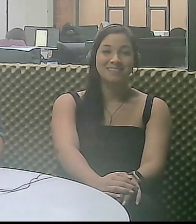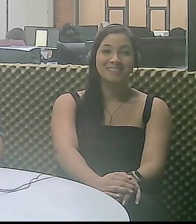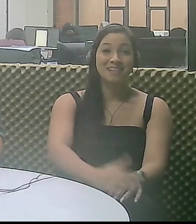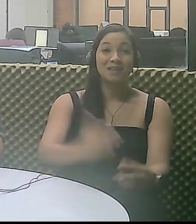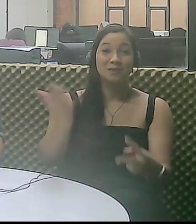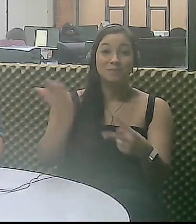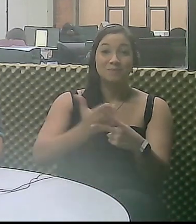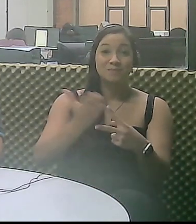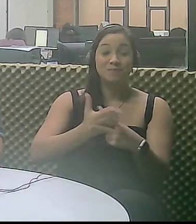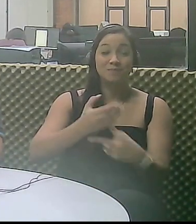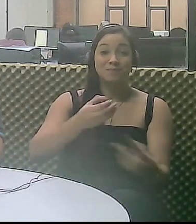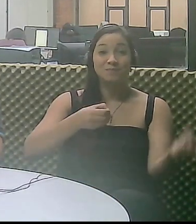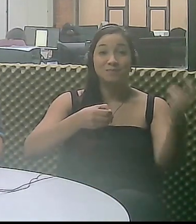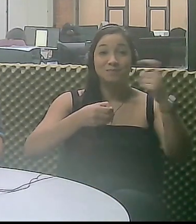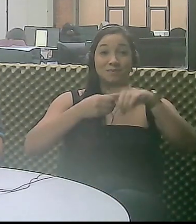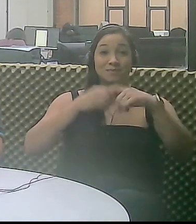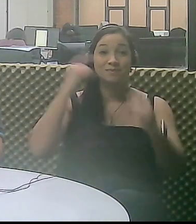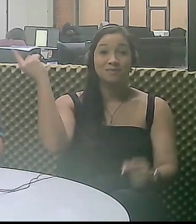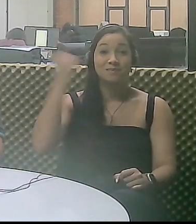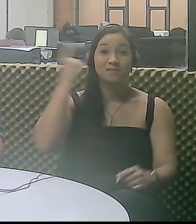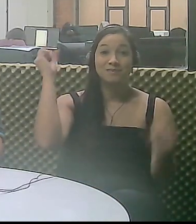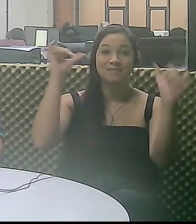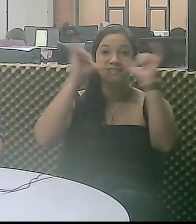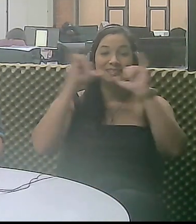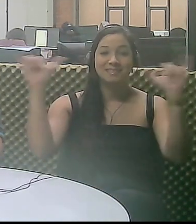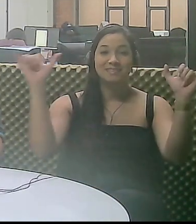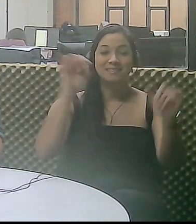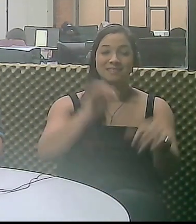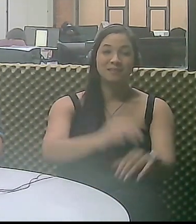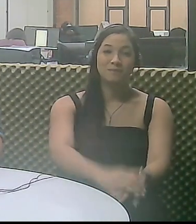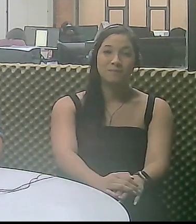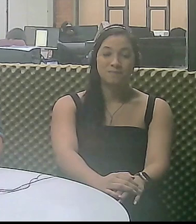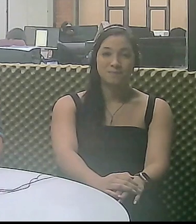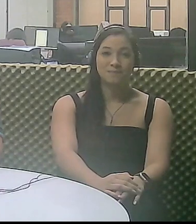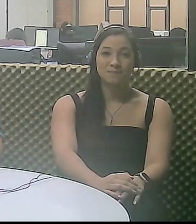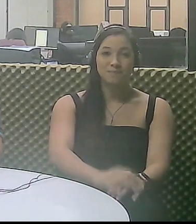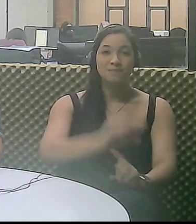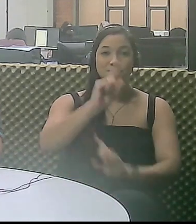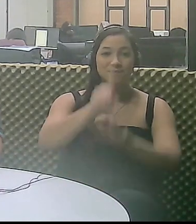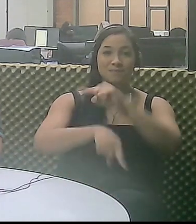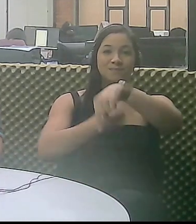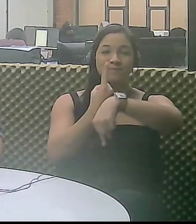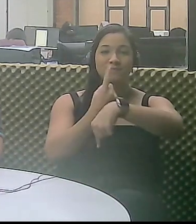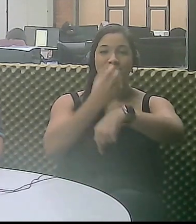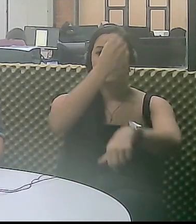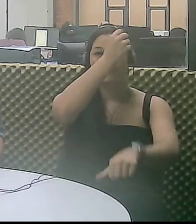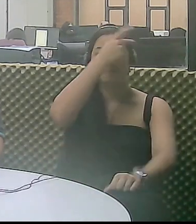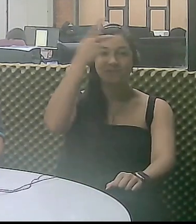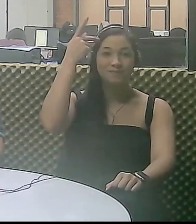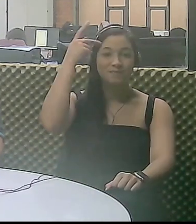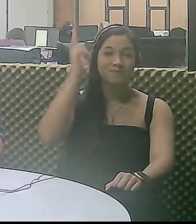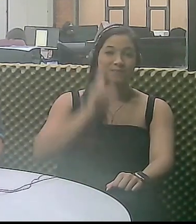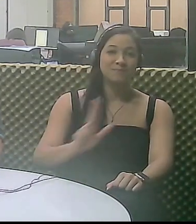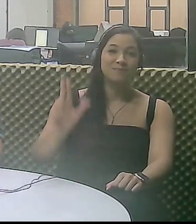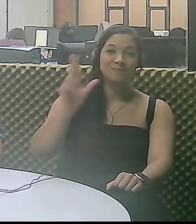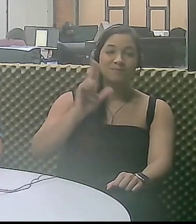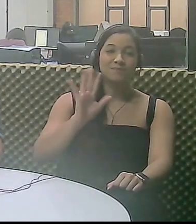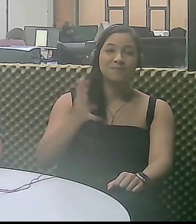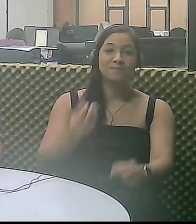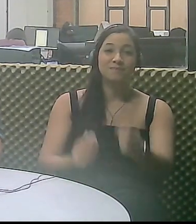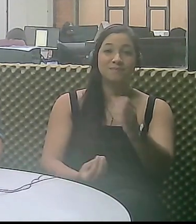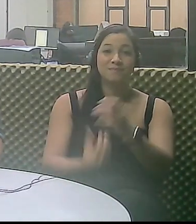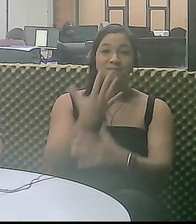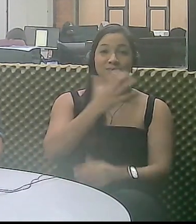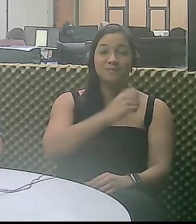Vamos agora a um breve intervalo. Na volta, tem Giro de Notícias. Inovar é com a Prefeitura de